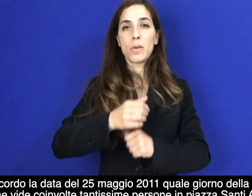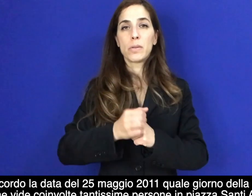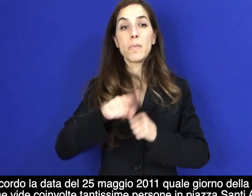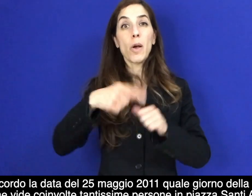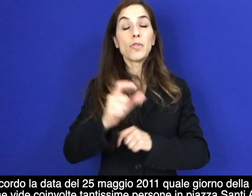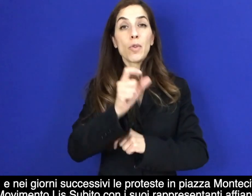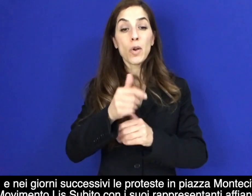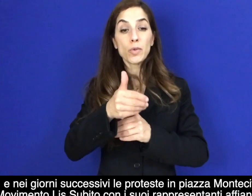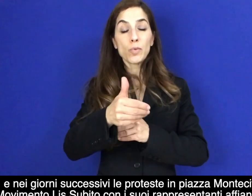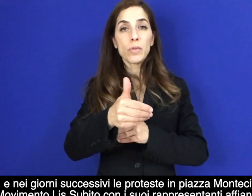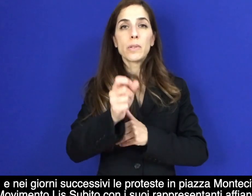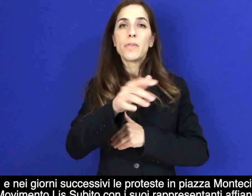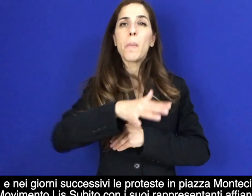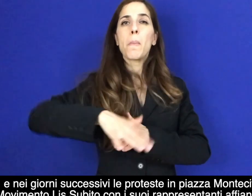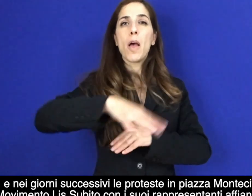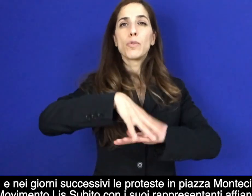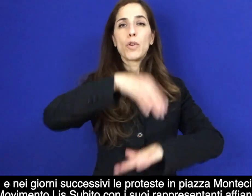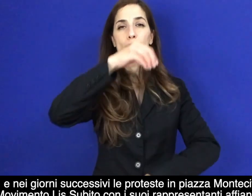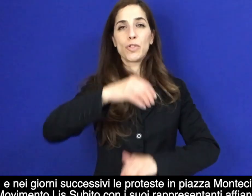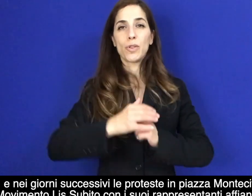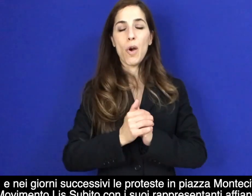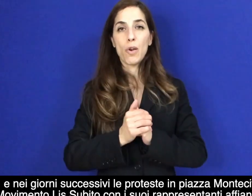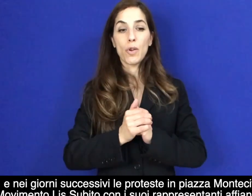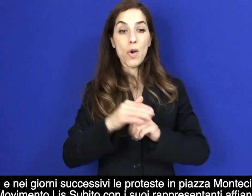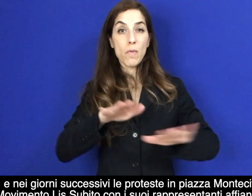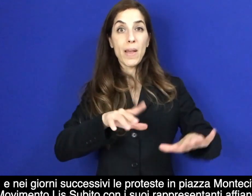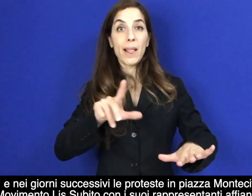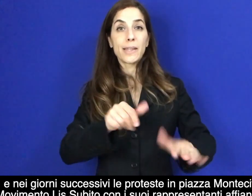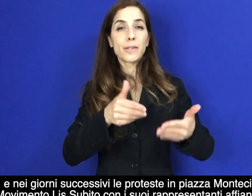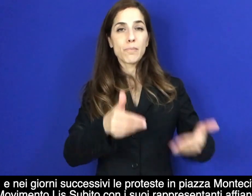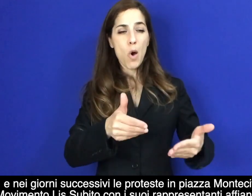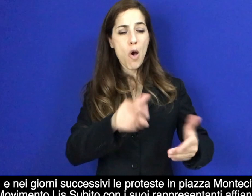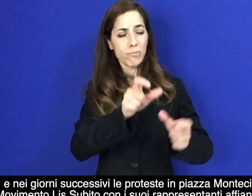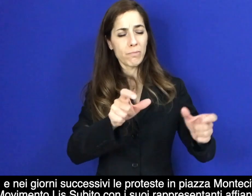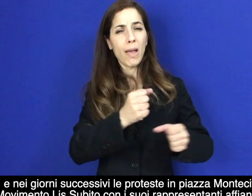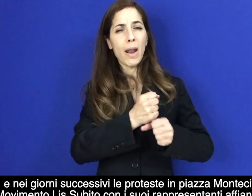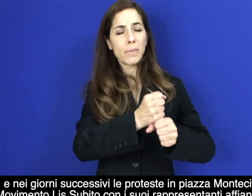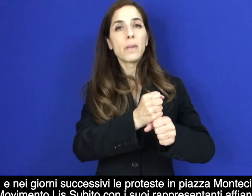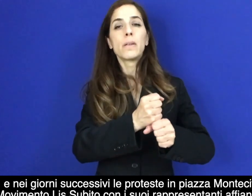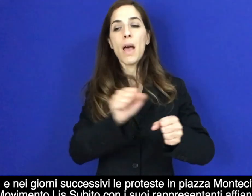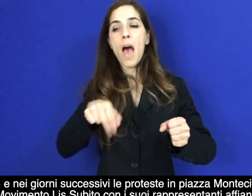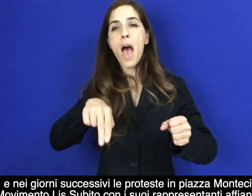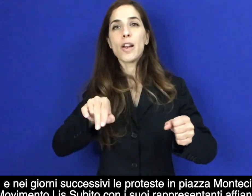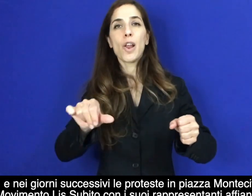santi apostoli e nei giorni successivi le proteste in piazza montecitorio movimento lì subito con i suoi rappresentanti